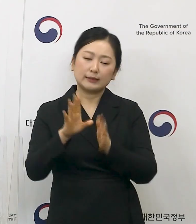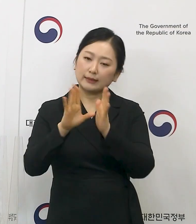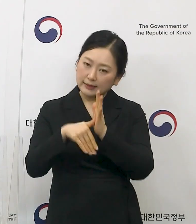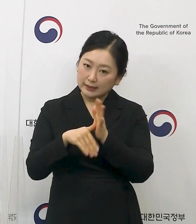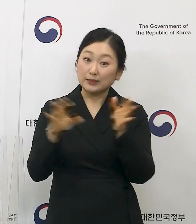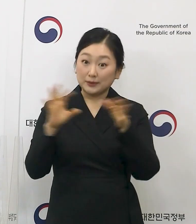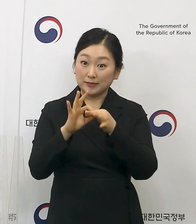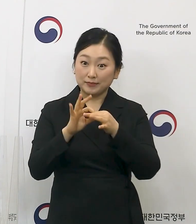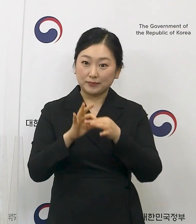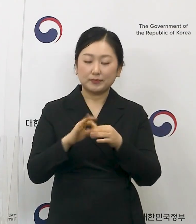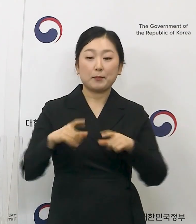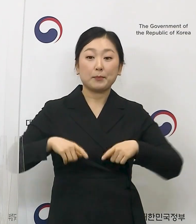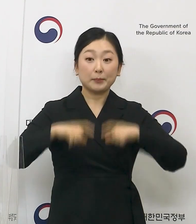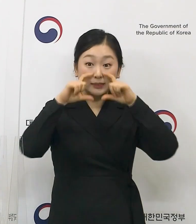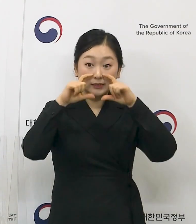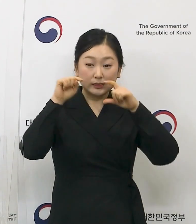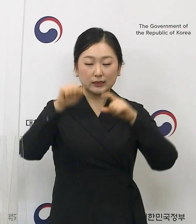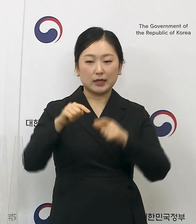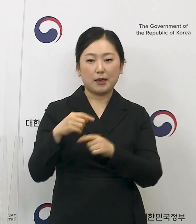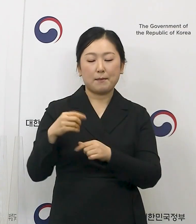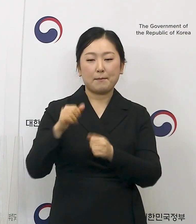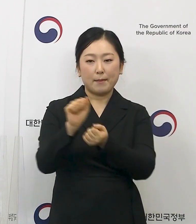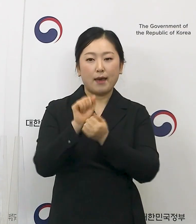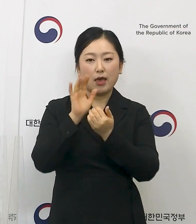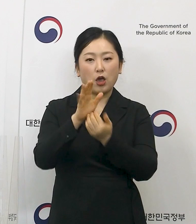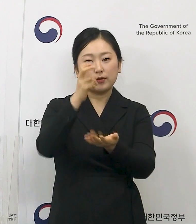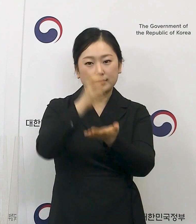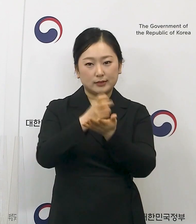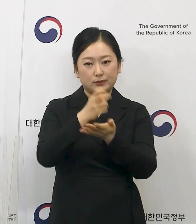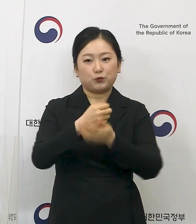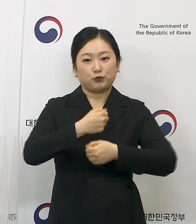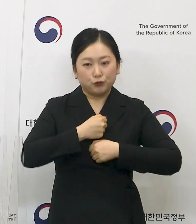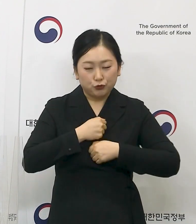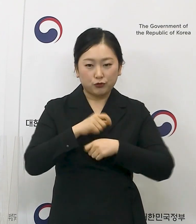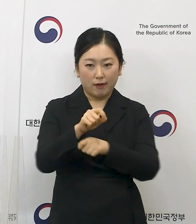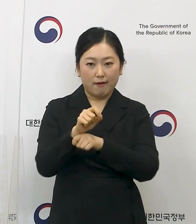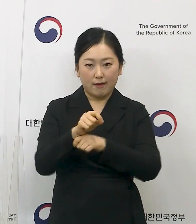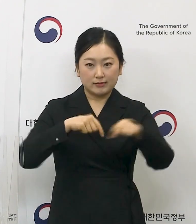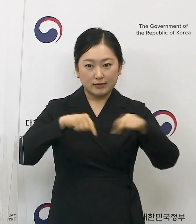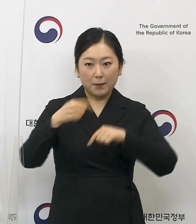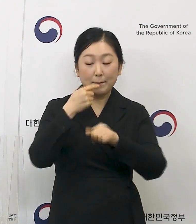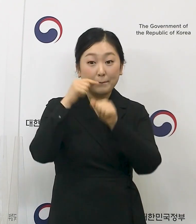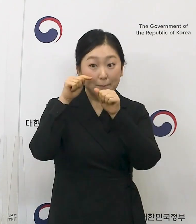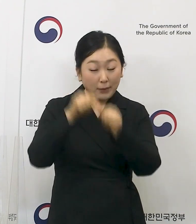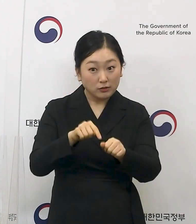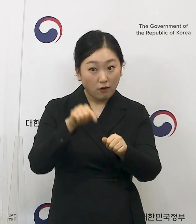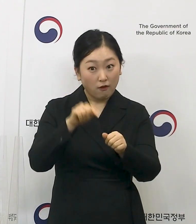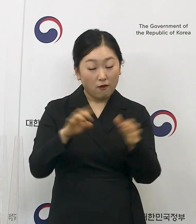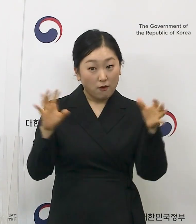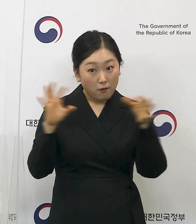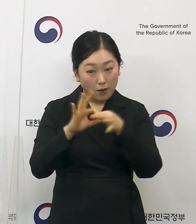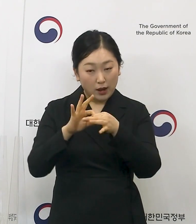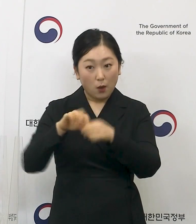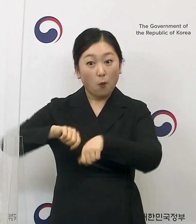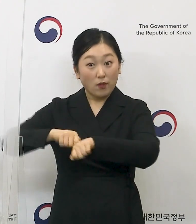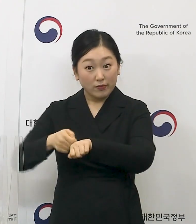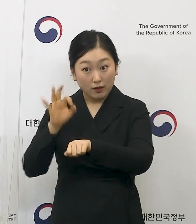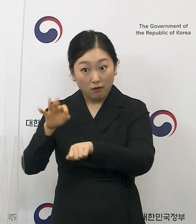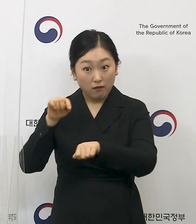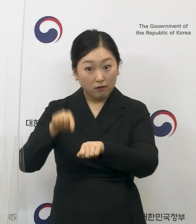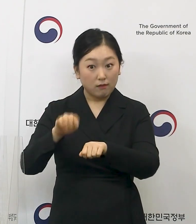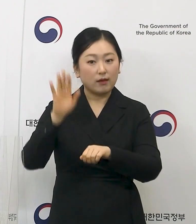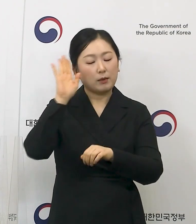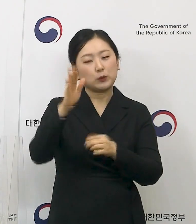방역 지침 준수 행정명령 조정에 관한 사항으로 행정명령과 과태료 조항은 조정하고